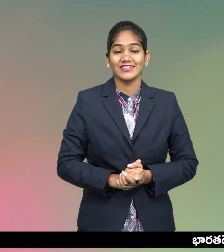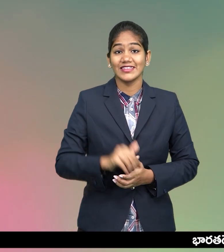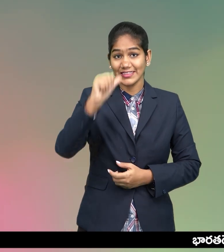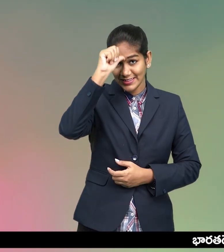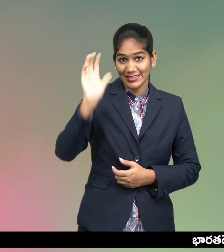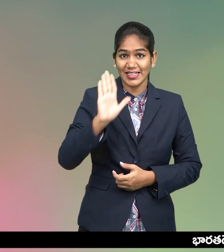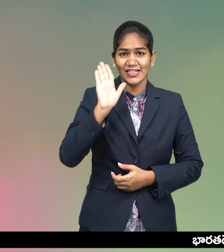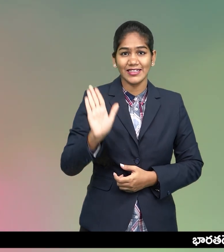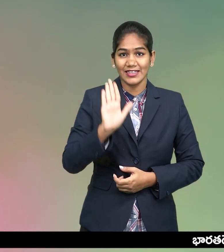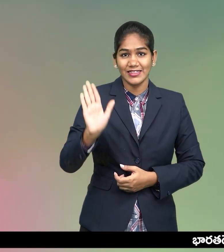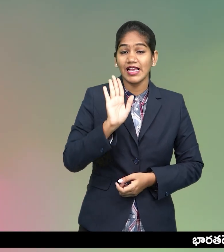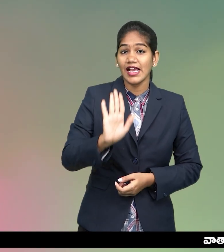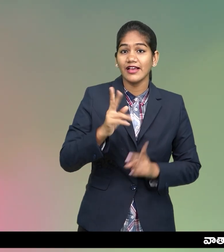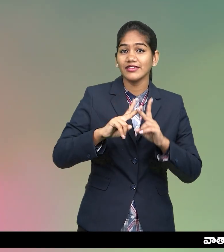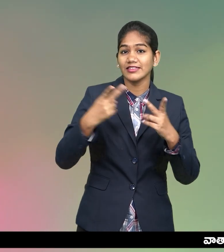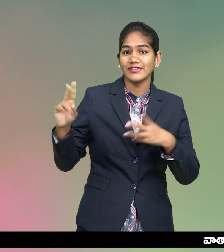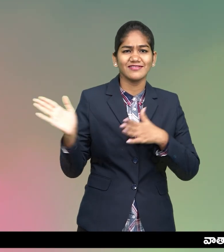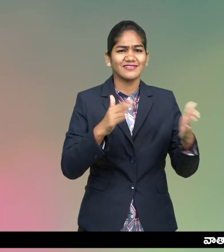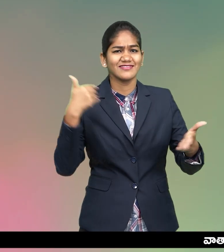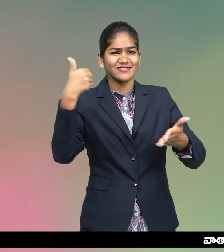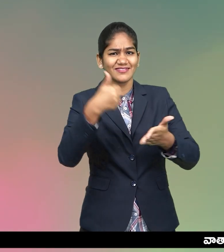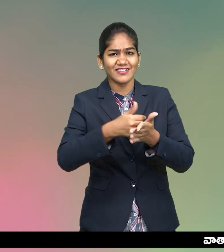భారతదేశం భిన్నంగా ఉంది. వాతావరణ పరిస్థితులు.